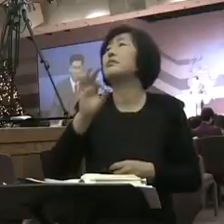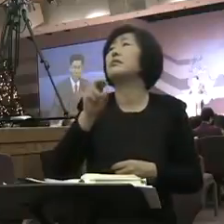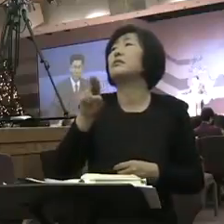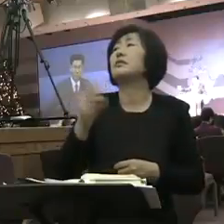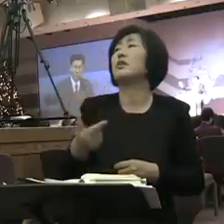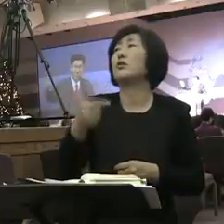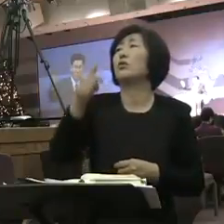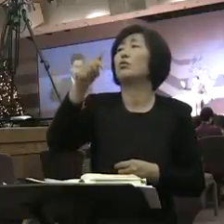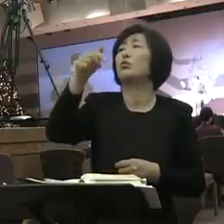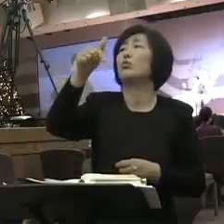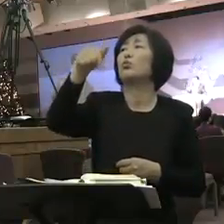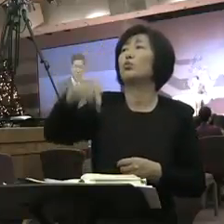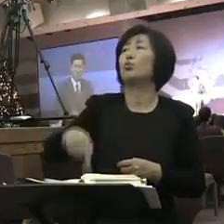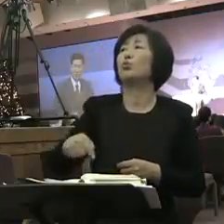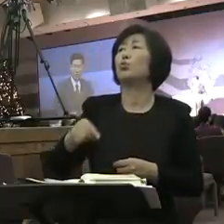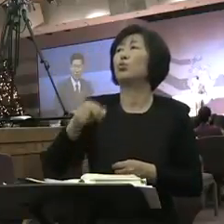그리고